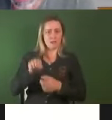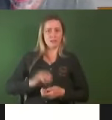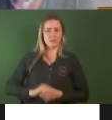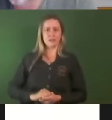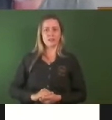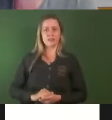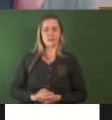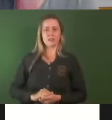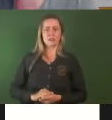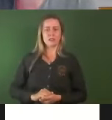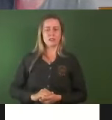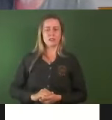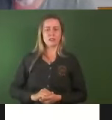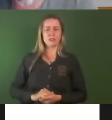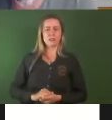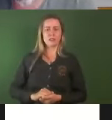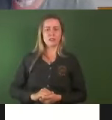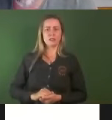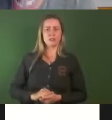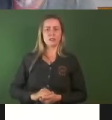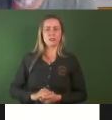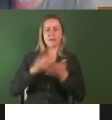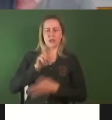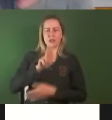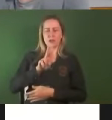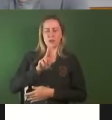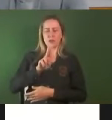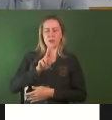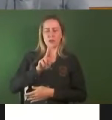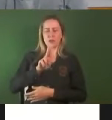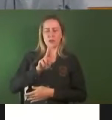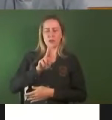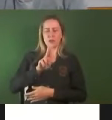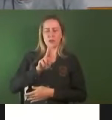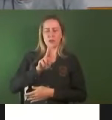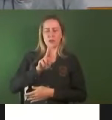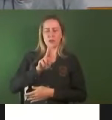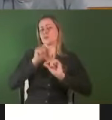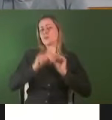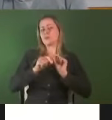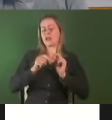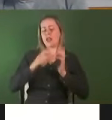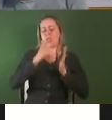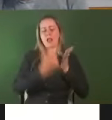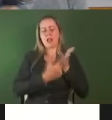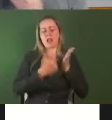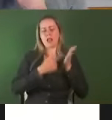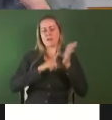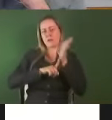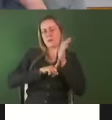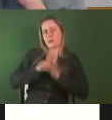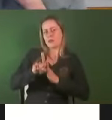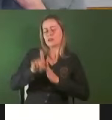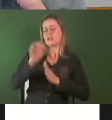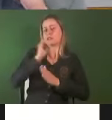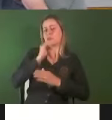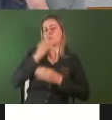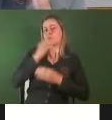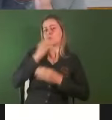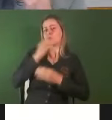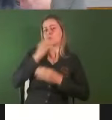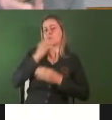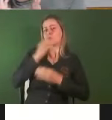Nesse livro, que é emblemático, porque é um livro que ele vai questionar claramente o sentido de narrativa e o